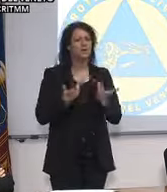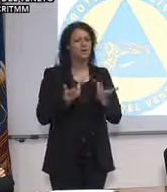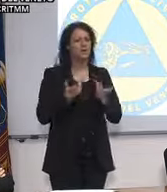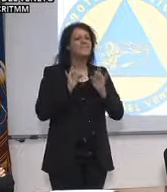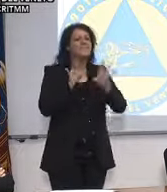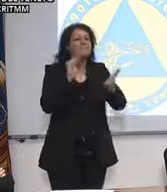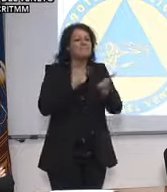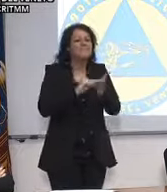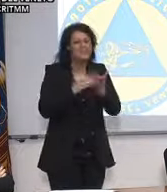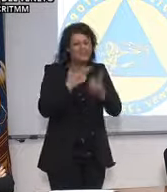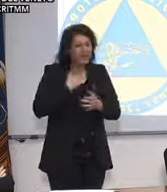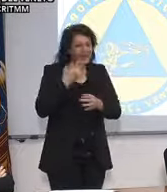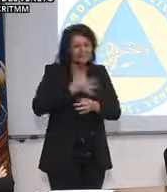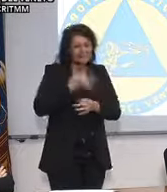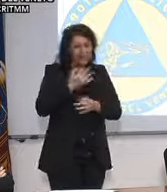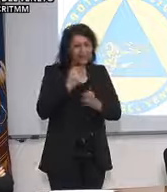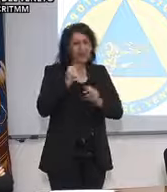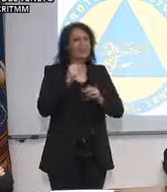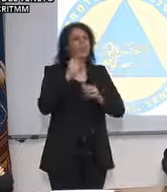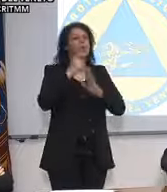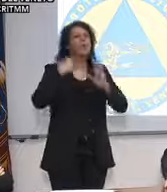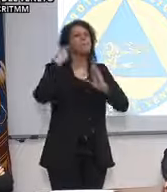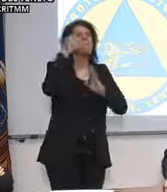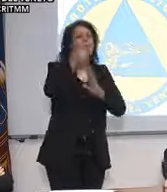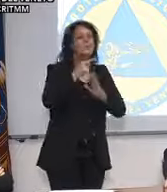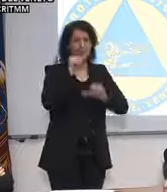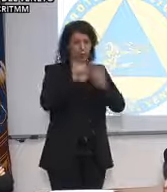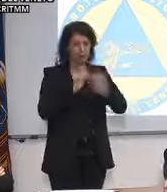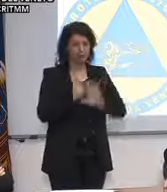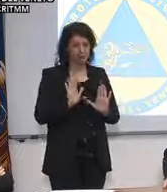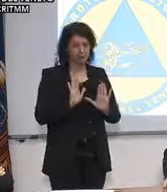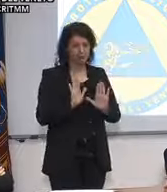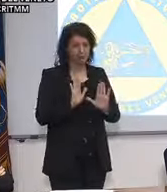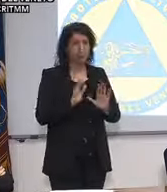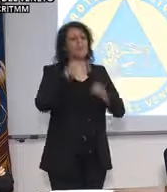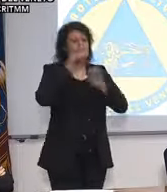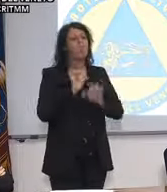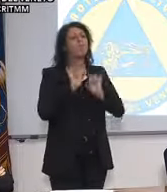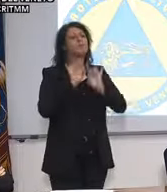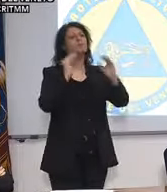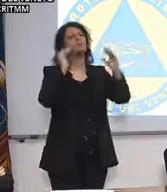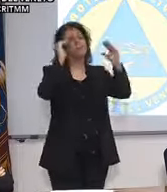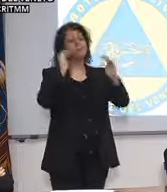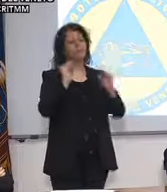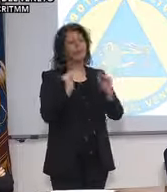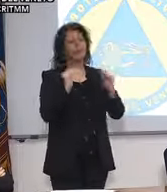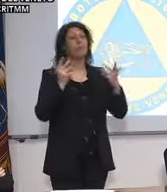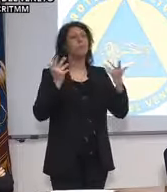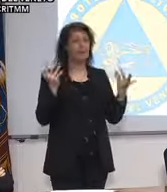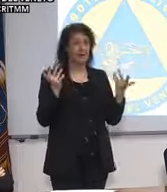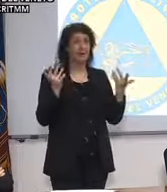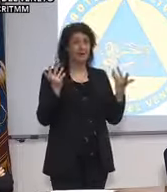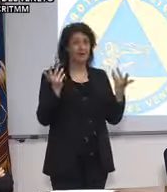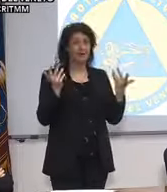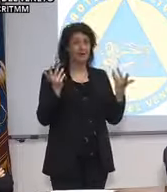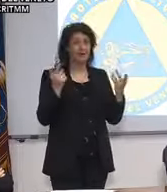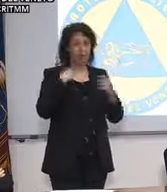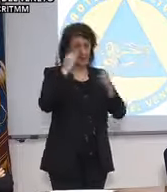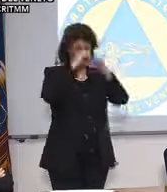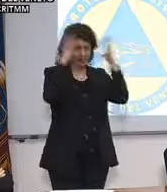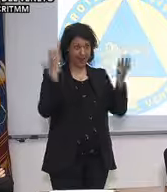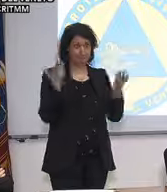sempre. Non è che cambia fra un mese, ce ne sarà di meno virus, ma ci saranno talmente tante persone che vanno a tagliarsi i capelli, che immagino